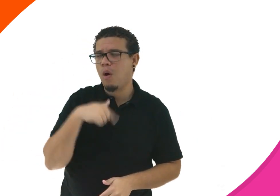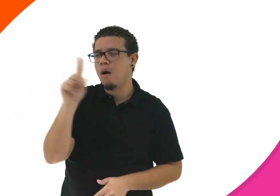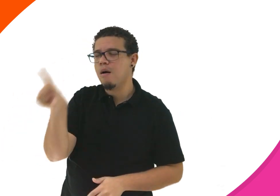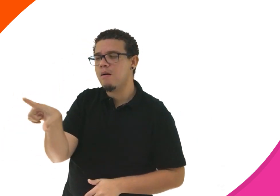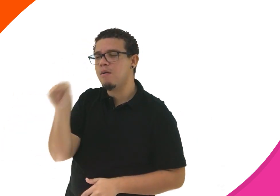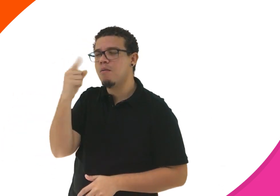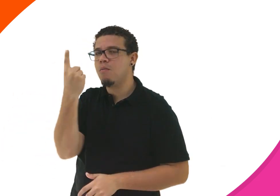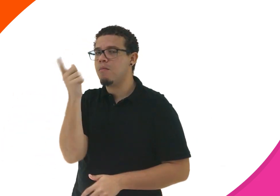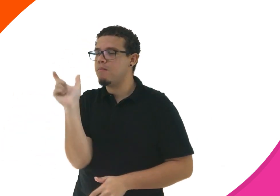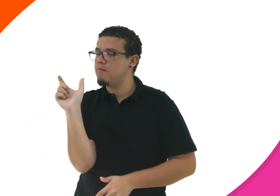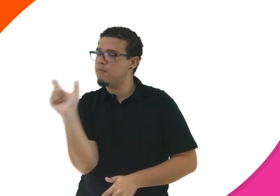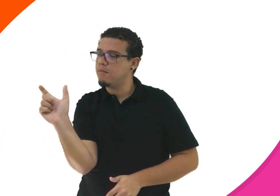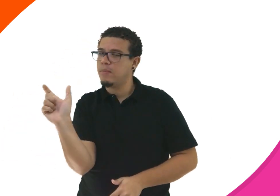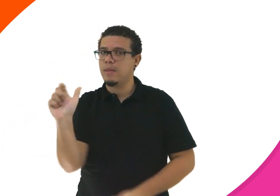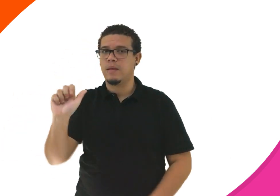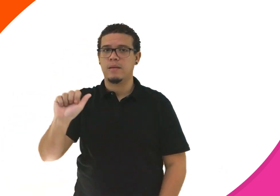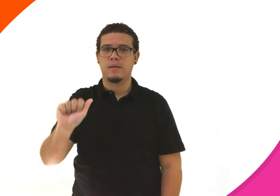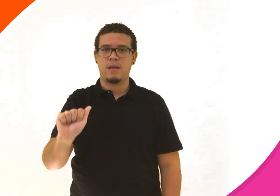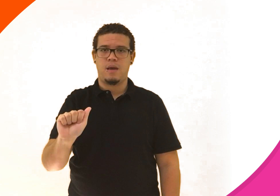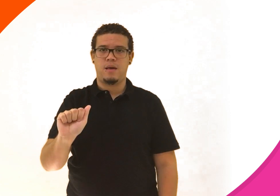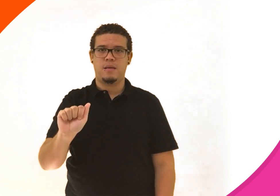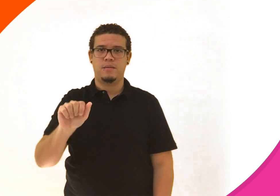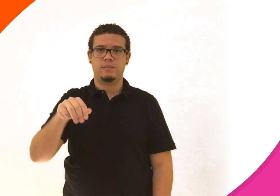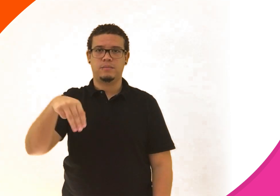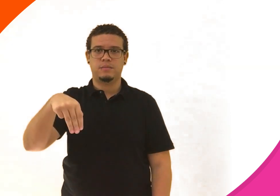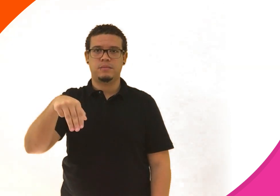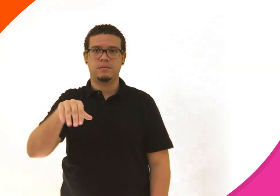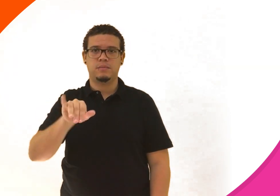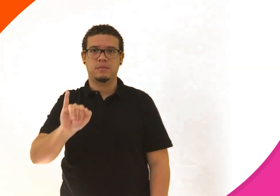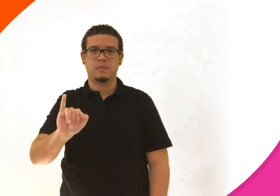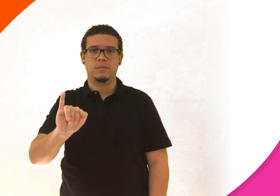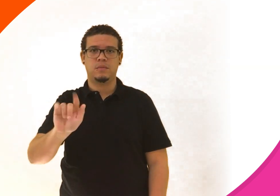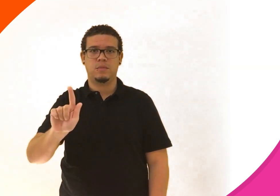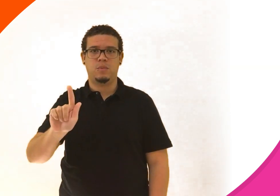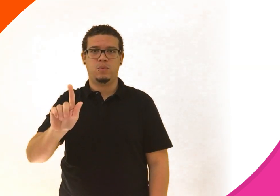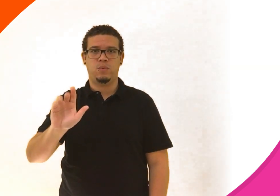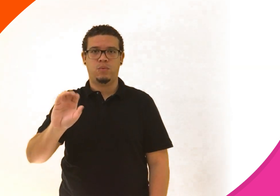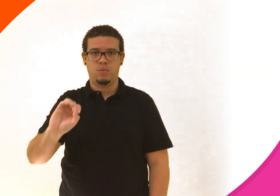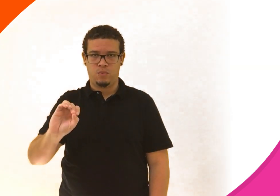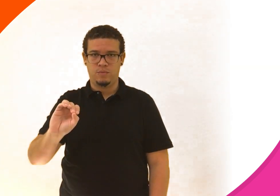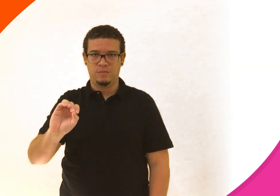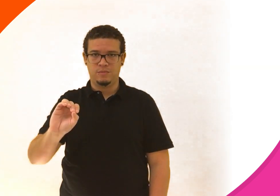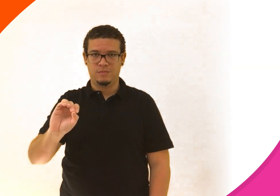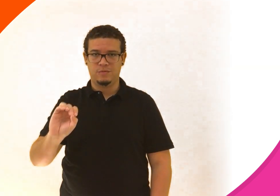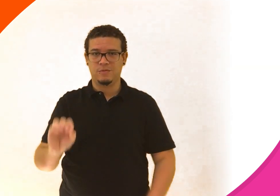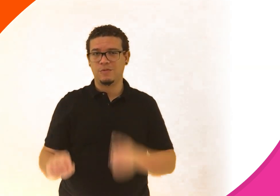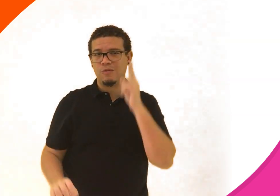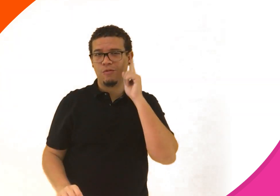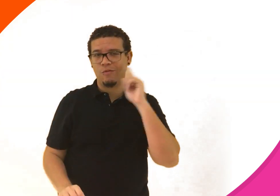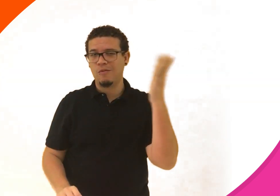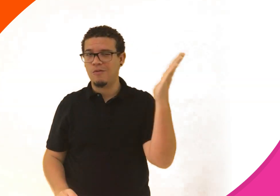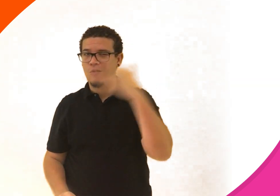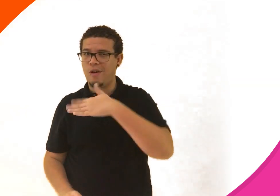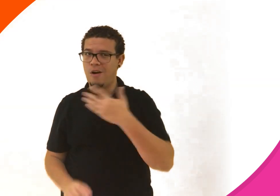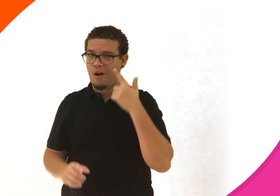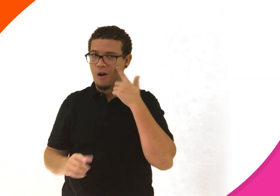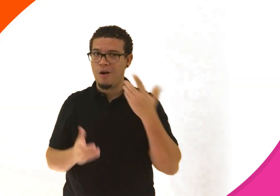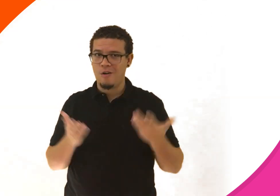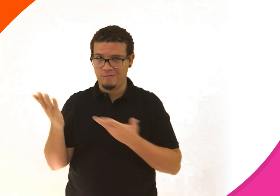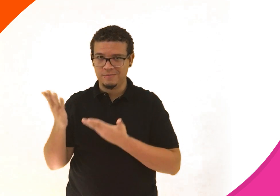em países diferentes. Vamos conhecer? Vou apresentar para vocês a palavra amigo e